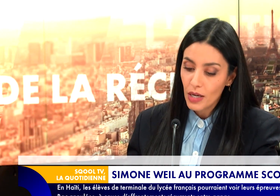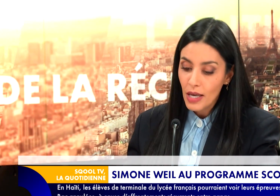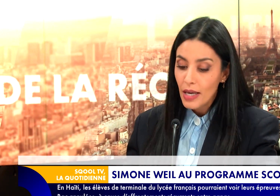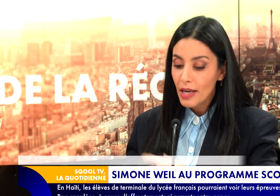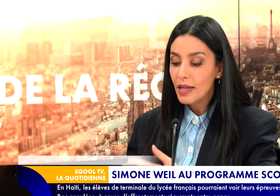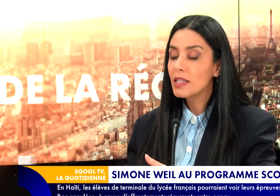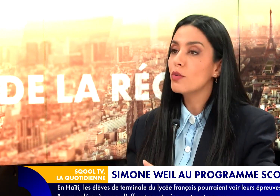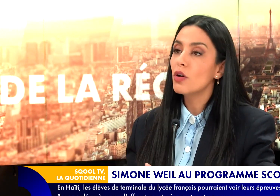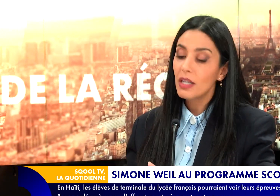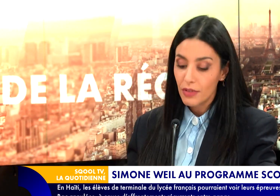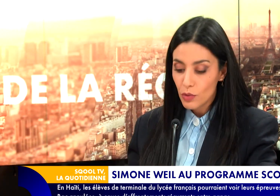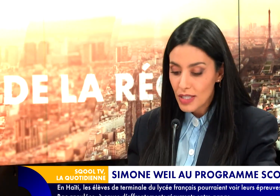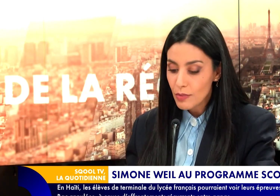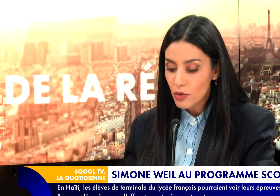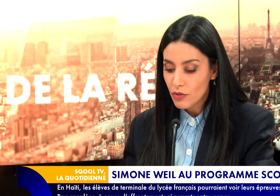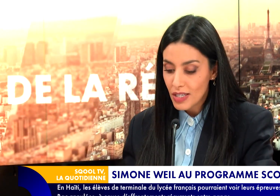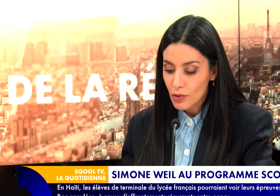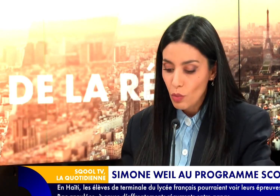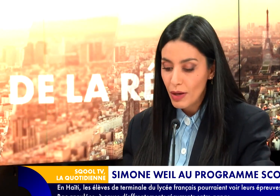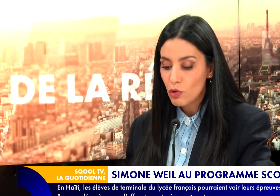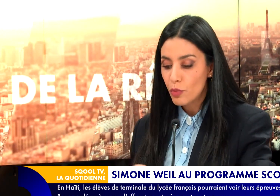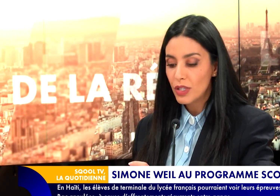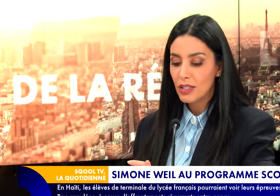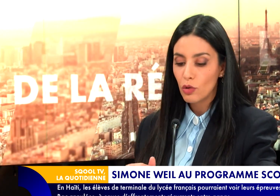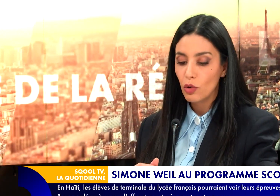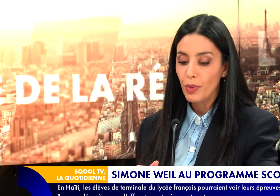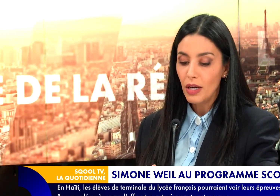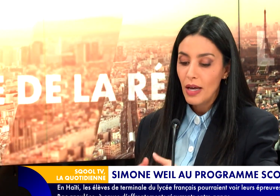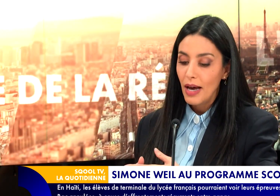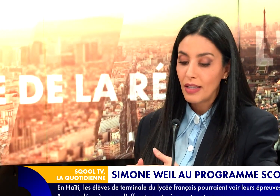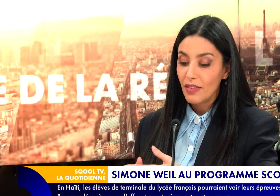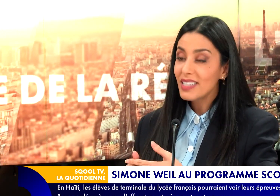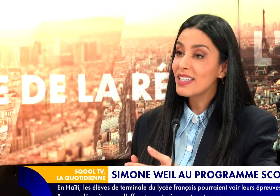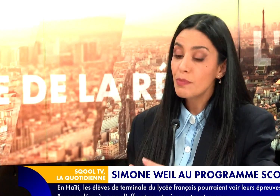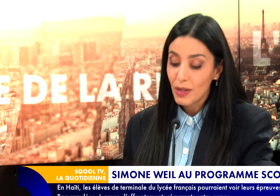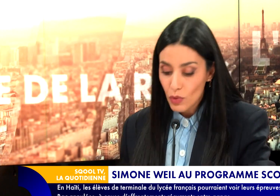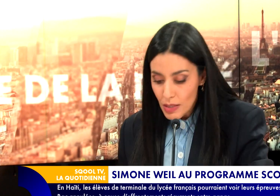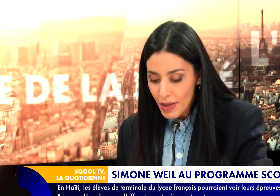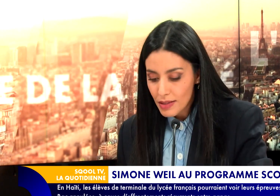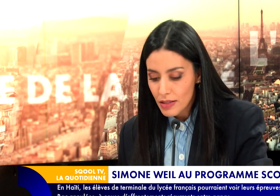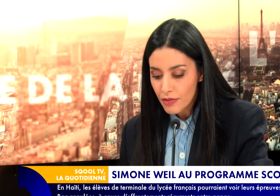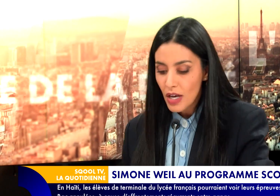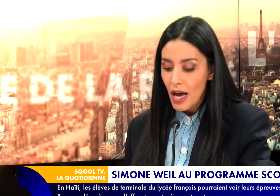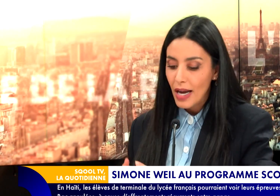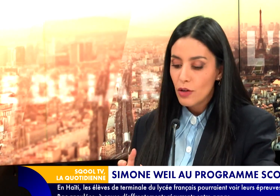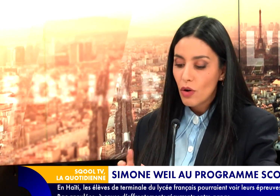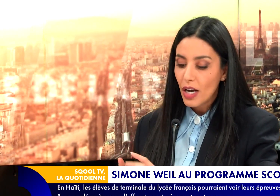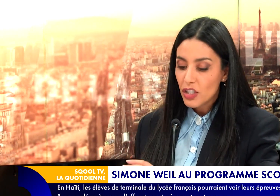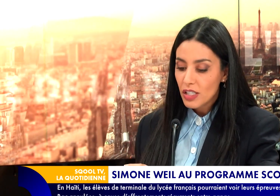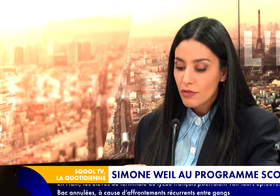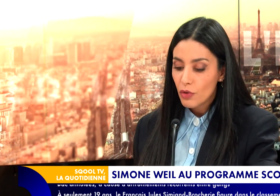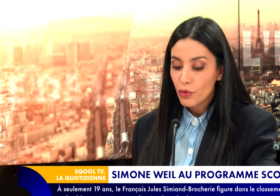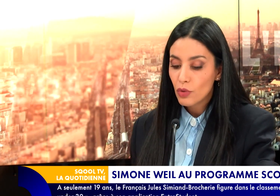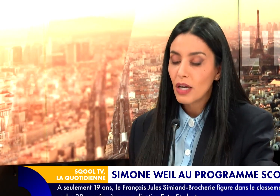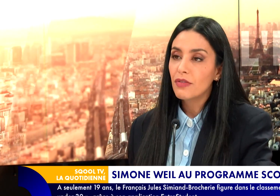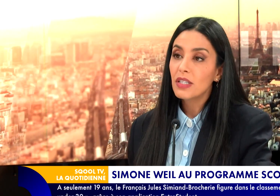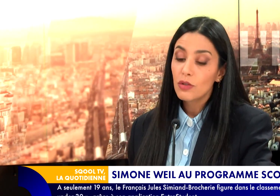européen, et elle explore la vie de Simone Veil et son parcours politique européen à travers 16 panneaux immersifs alliant archives photographiques